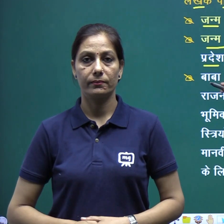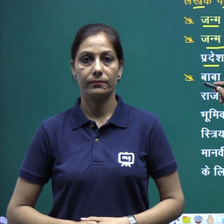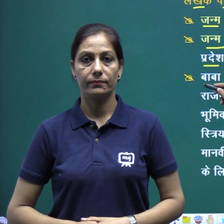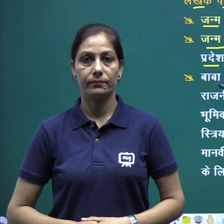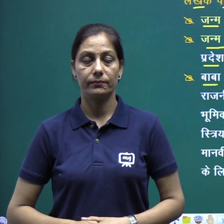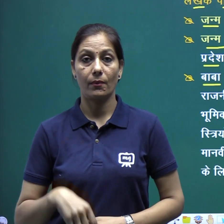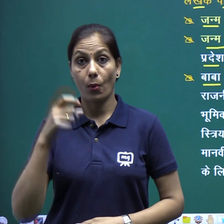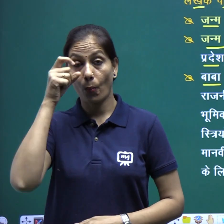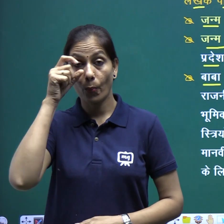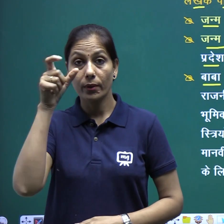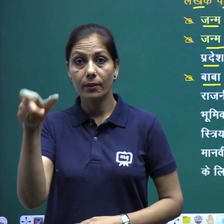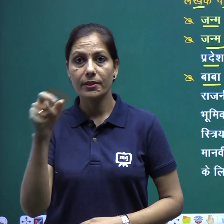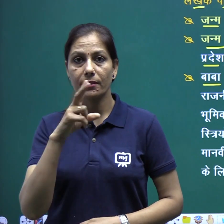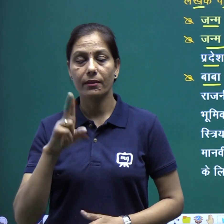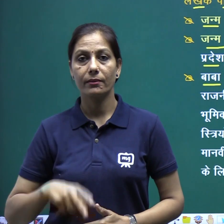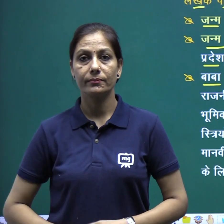बाबा साहेब ने